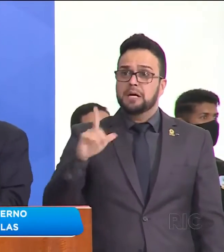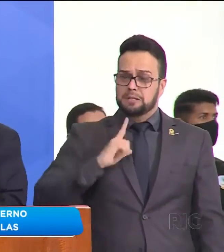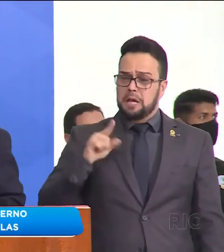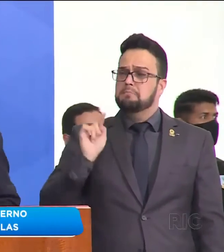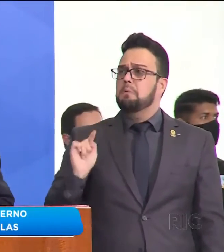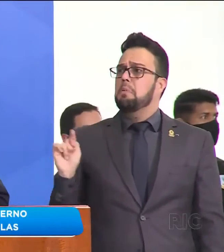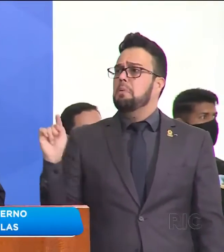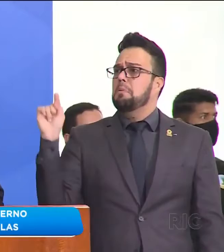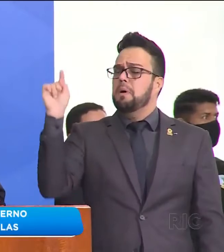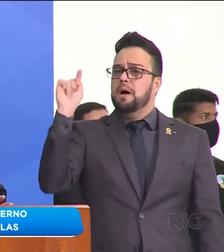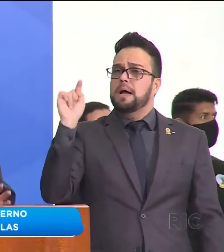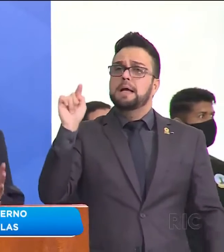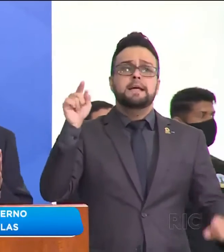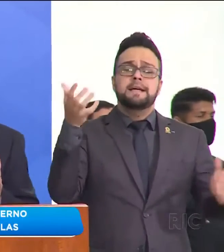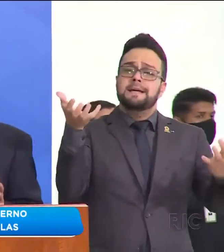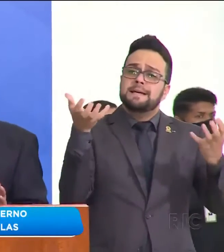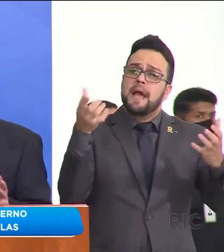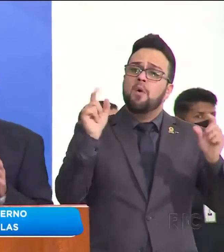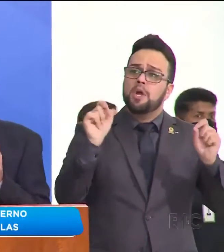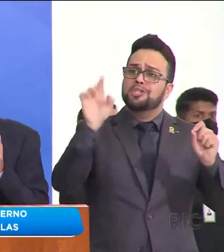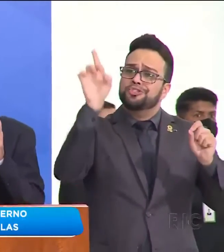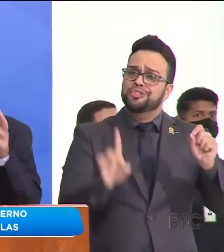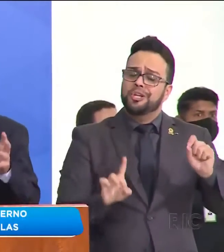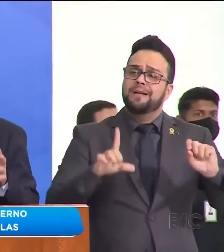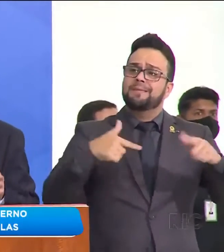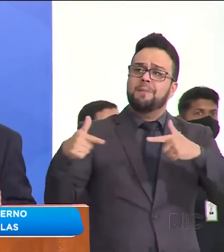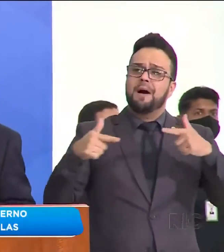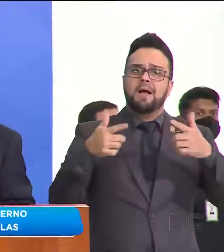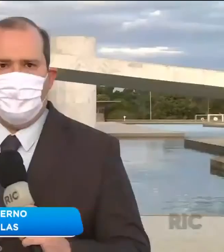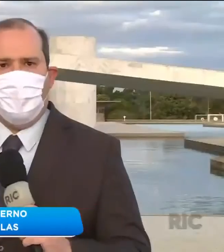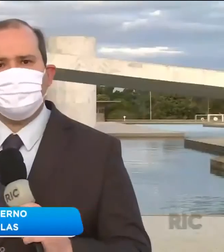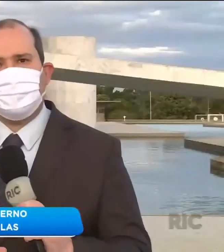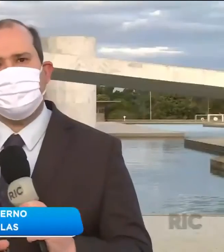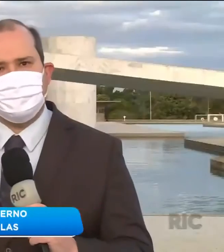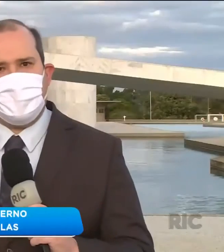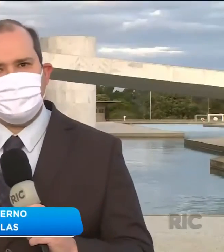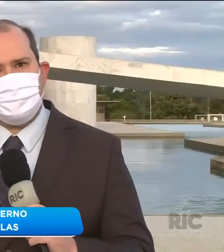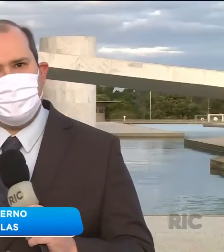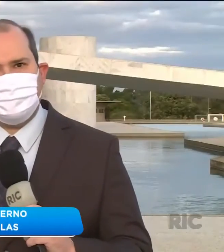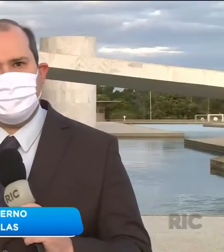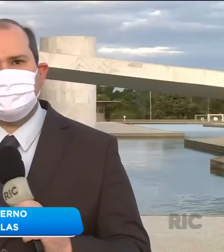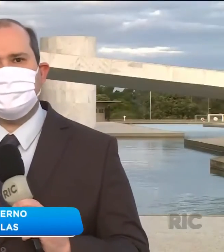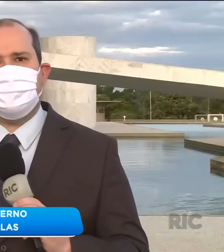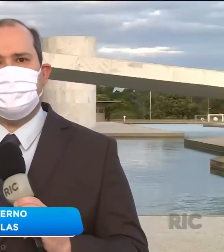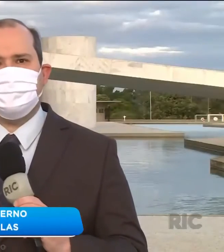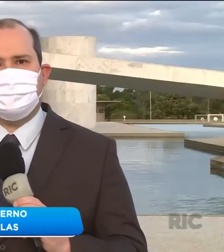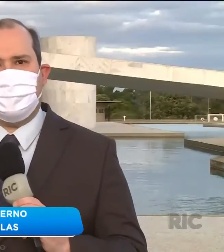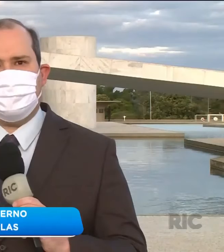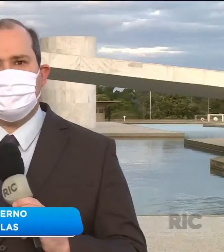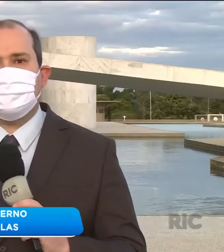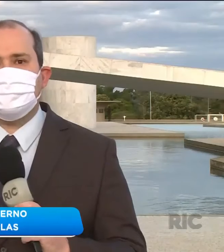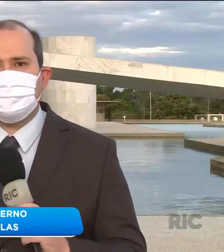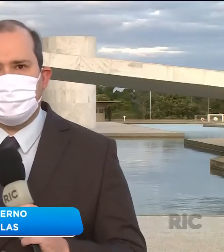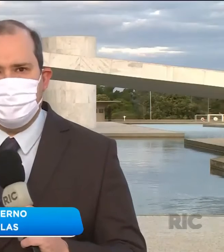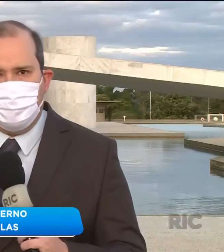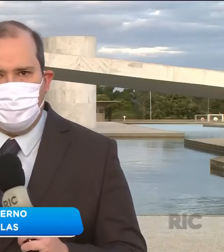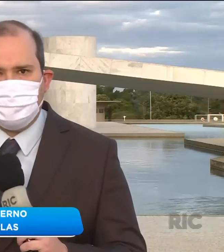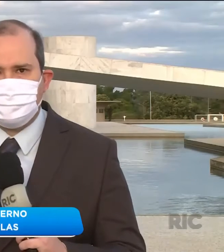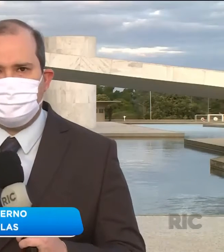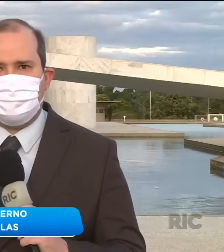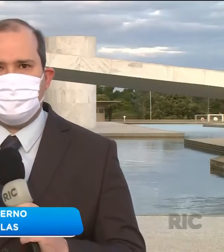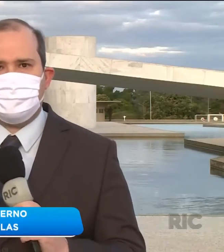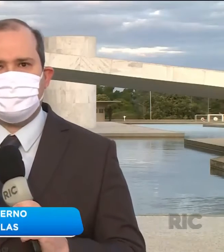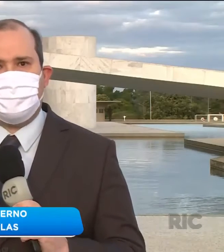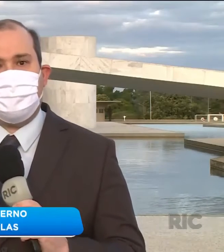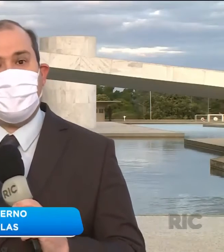só querem o direito de trabalhar sem serem impedidos pelo governo. Outra novidade é que o presidente Jair Bolsonaro sancionou o